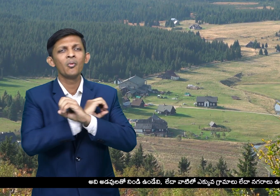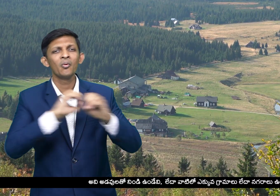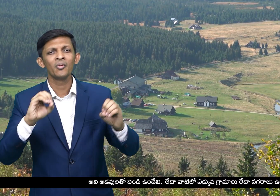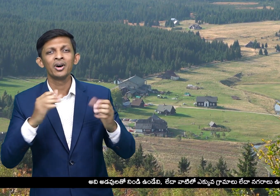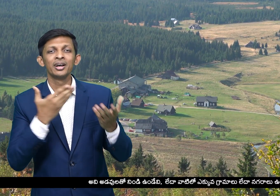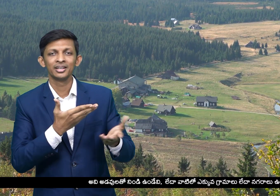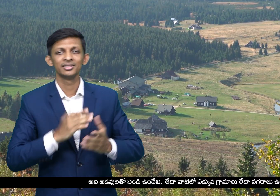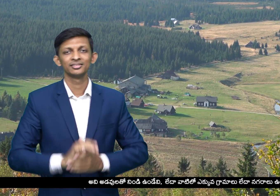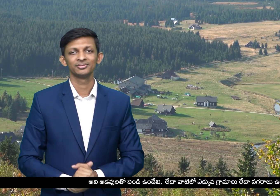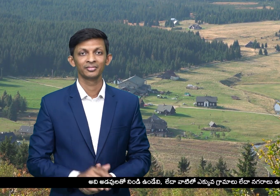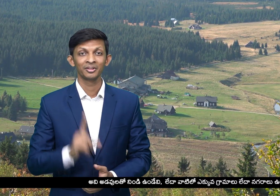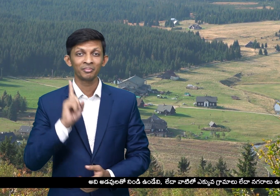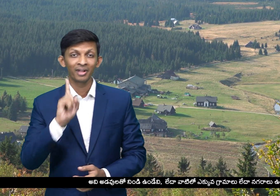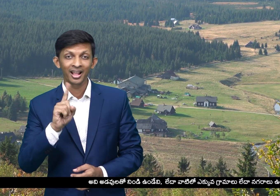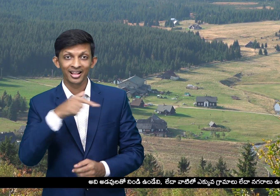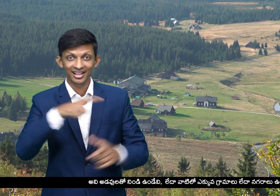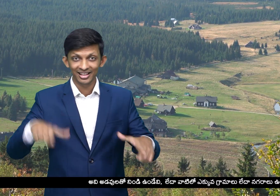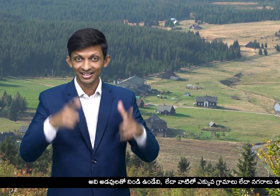కాదు.